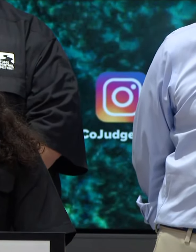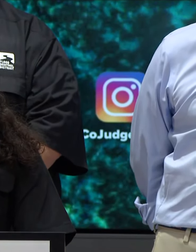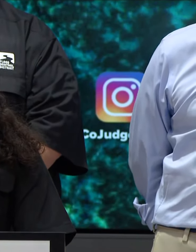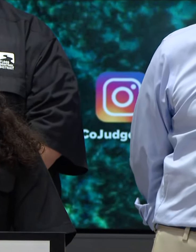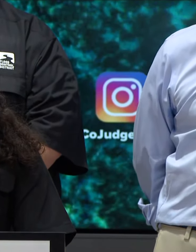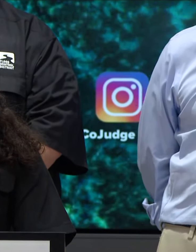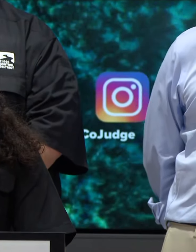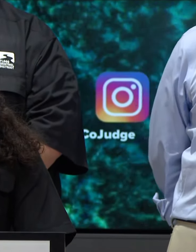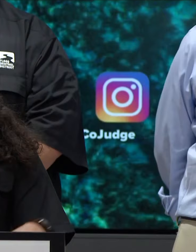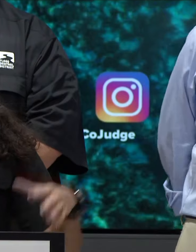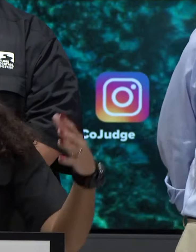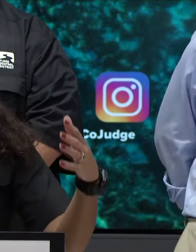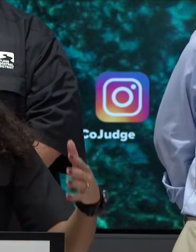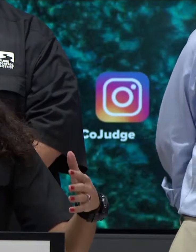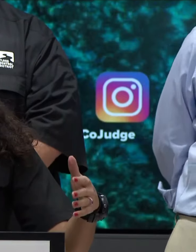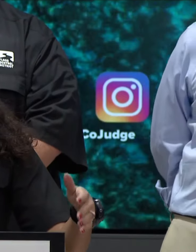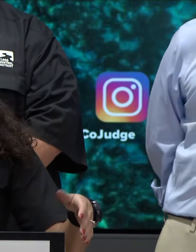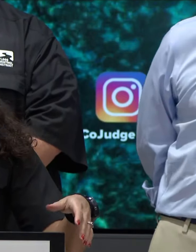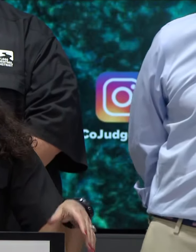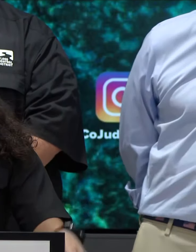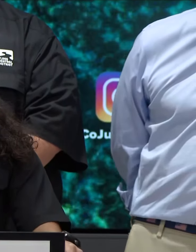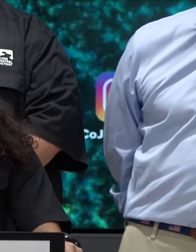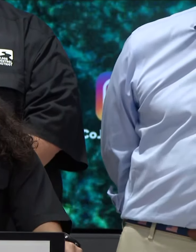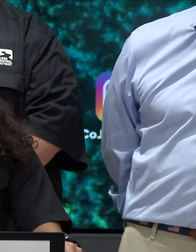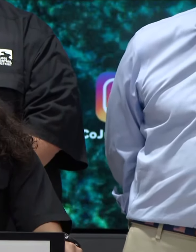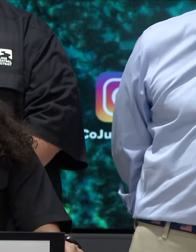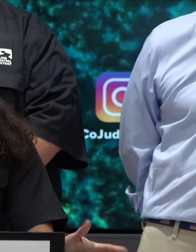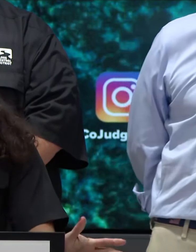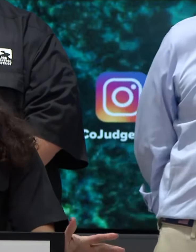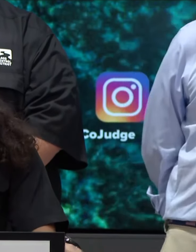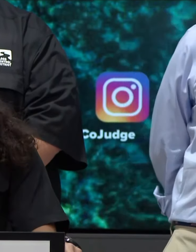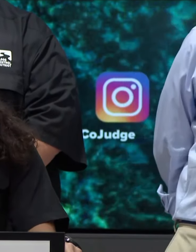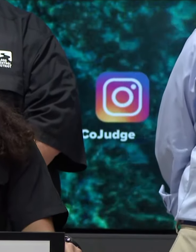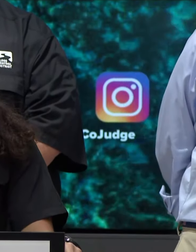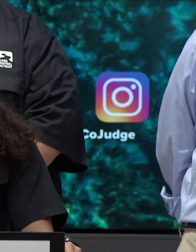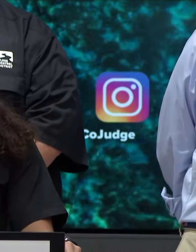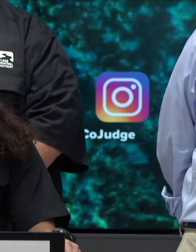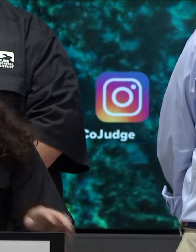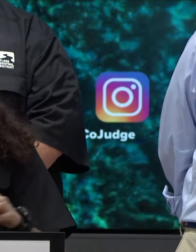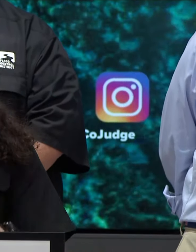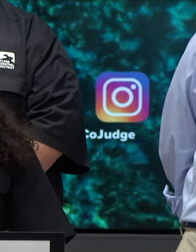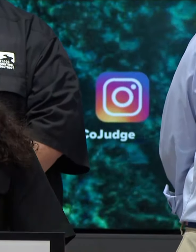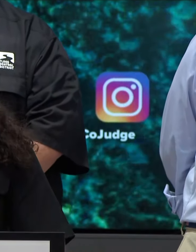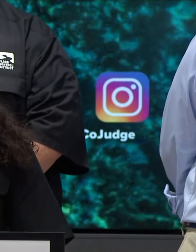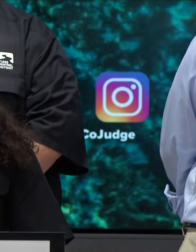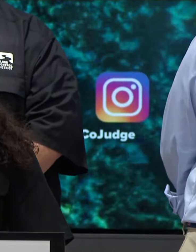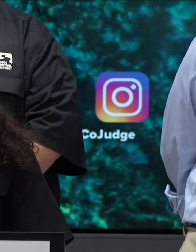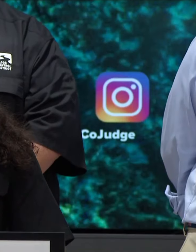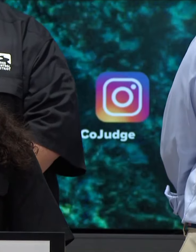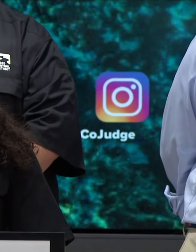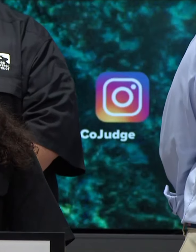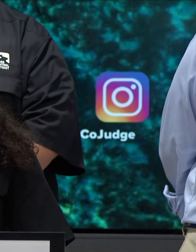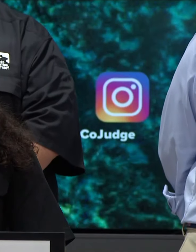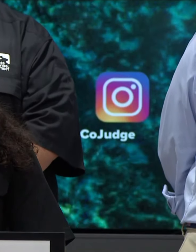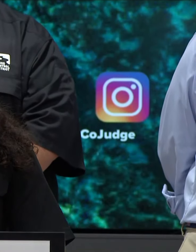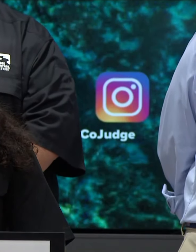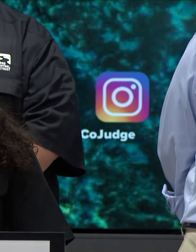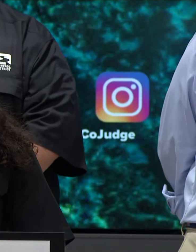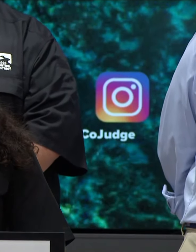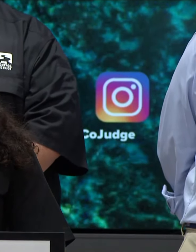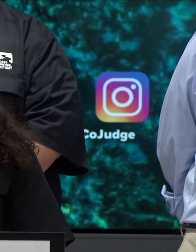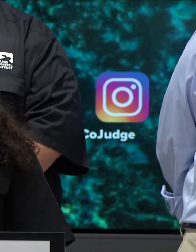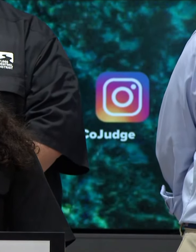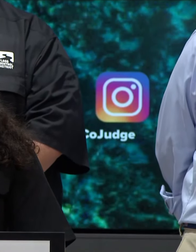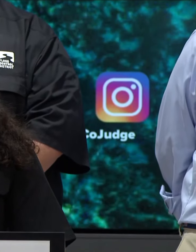los galones de gasolina, no los llene todos, llene lo que necesite. En cuanto